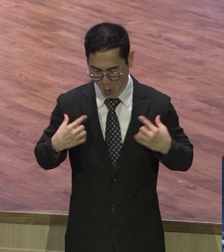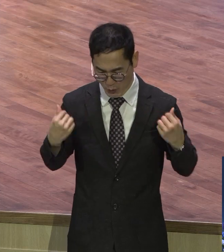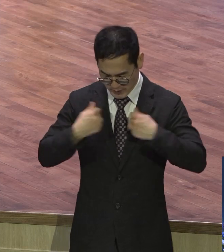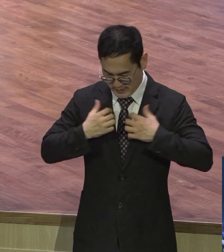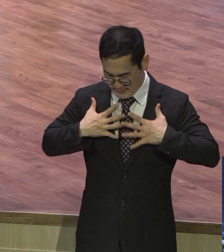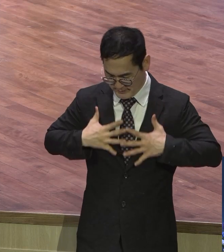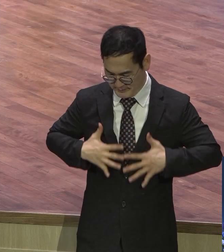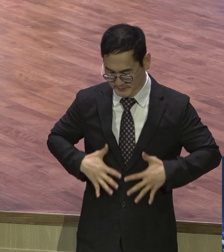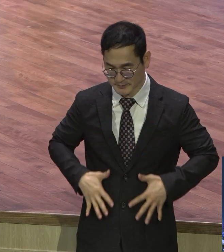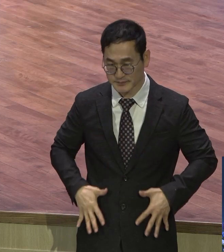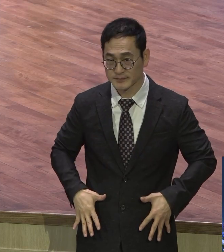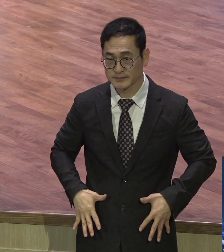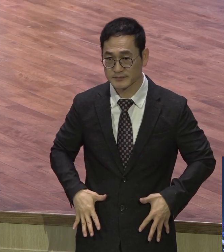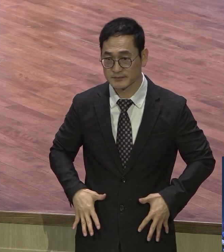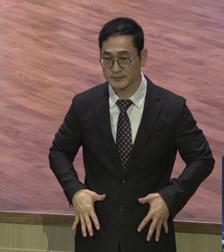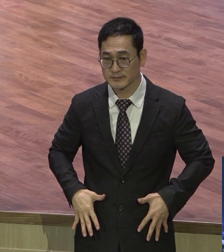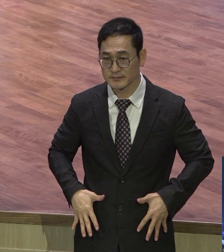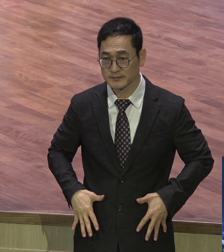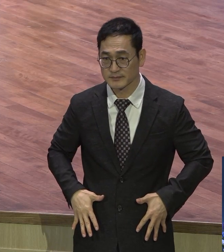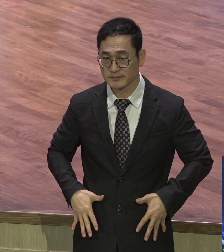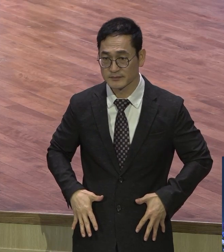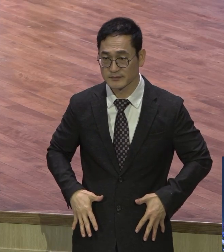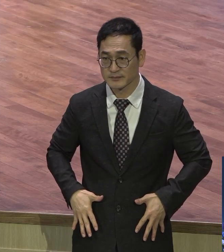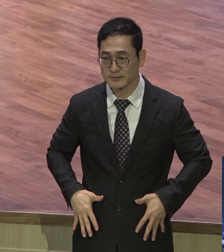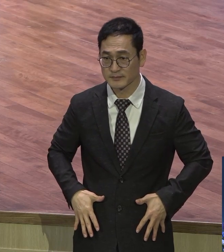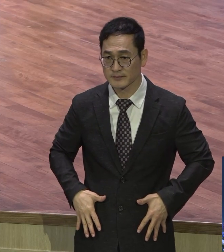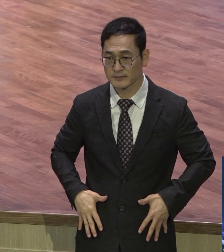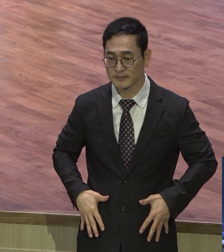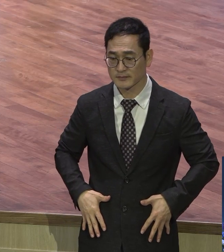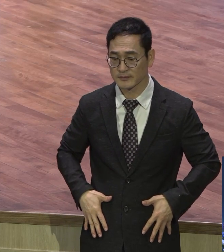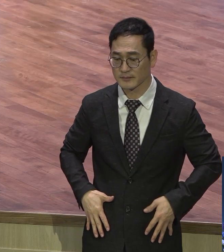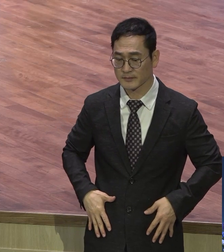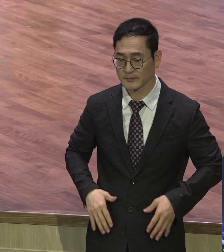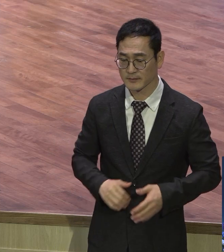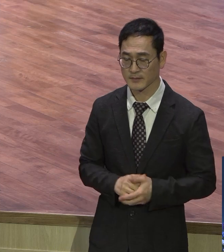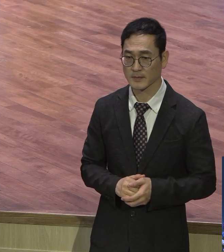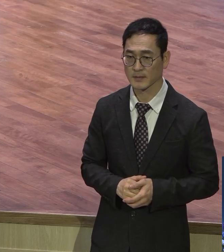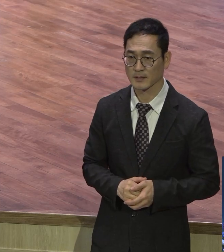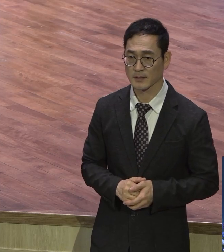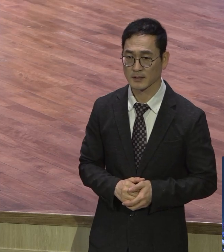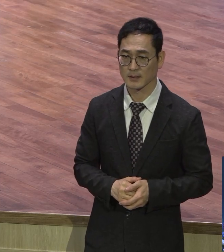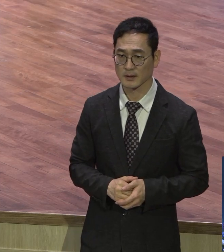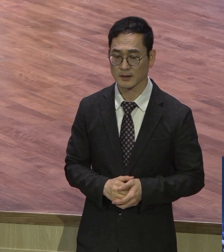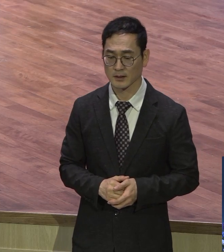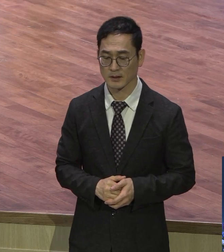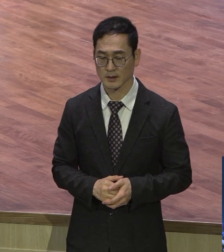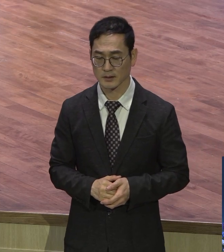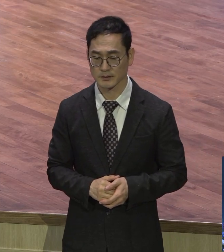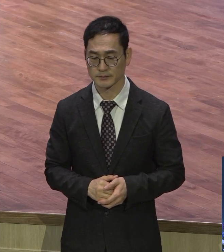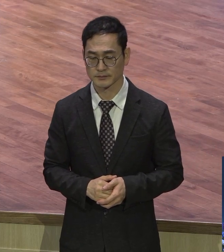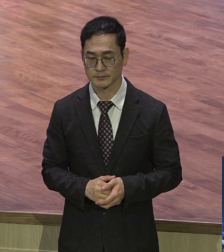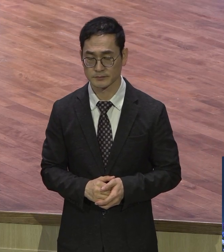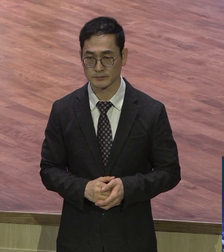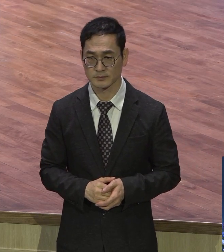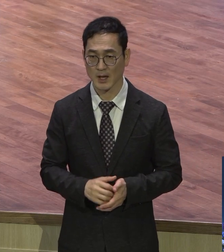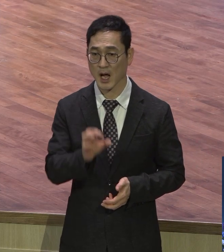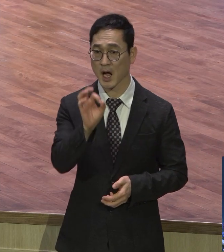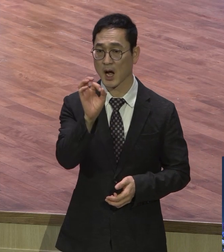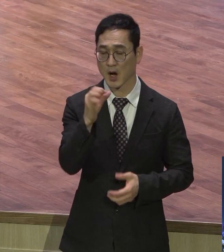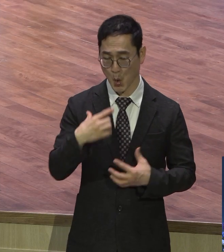의미하는데 이 옷술은 아무렇게나 만들지 않고 만드는 방법이 정해져 있어요 처음에는 열다섯 번을